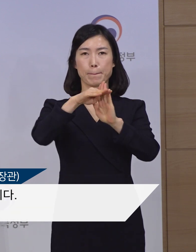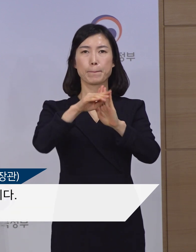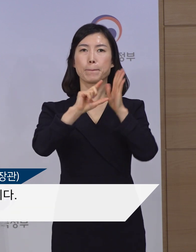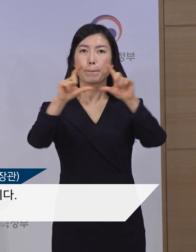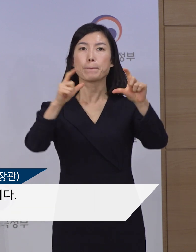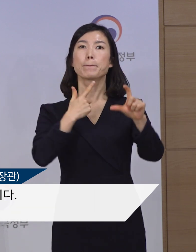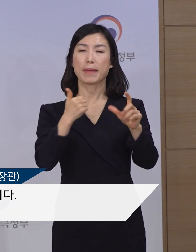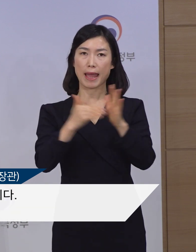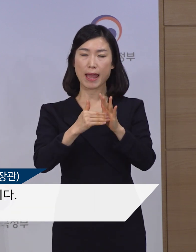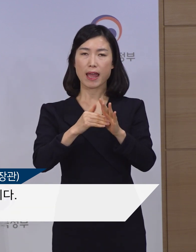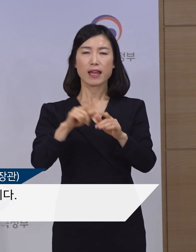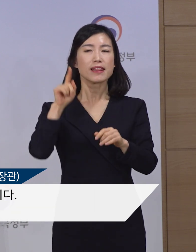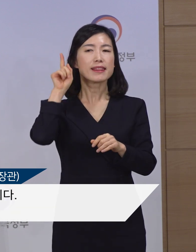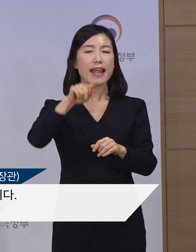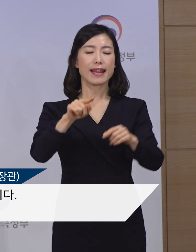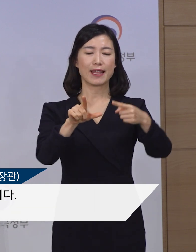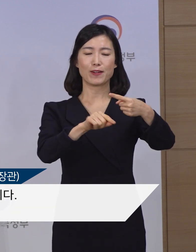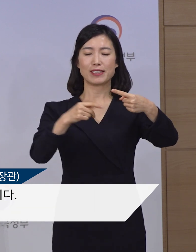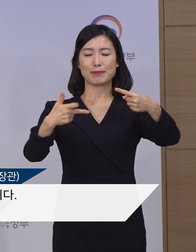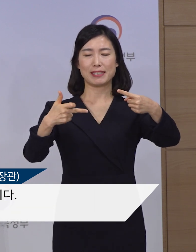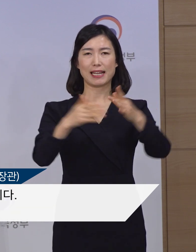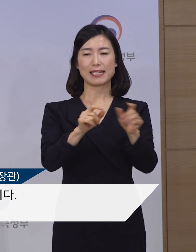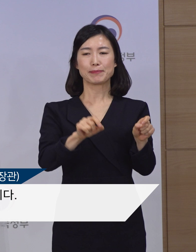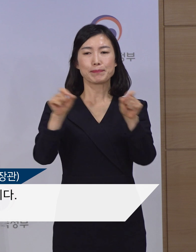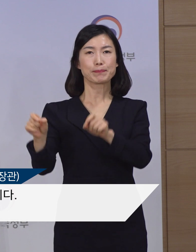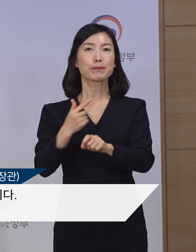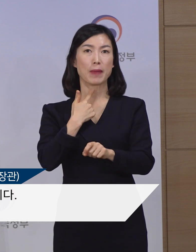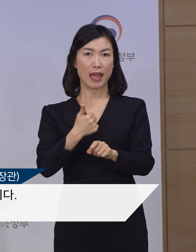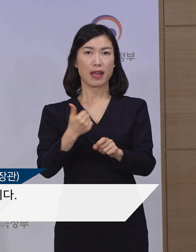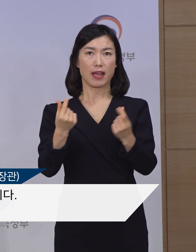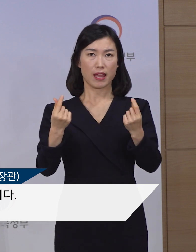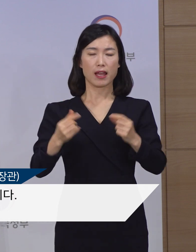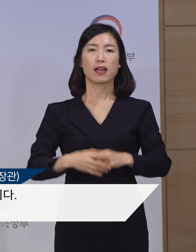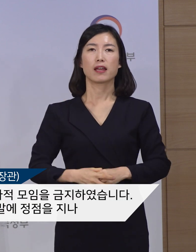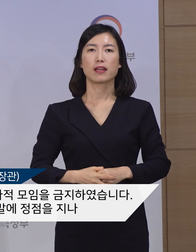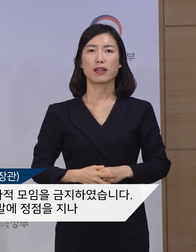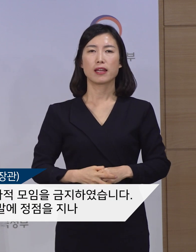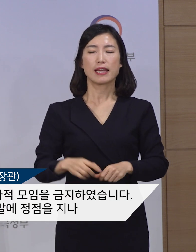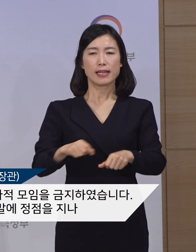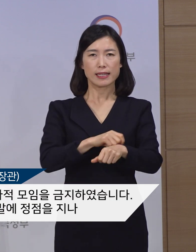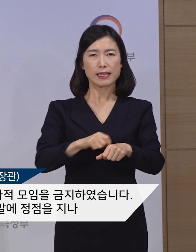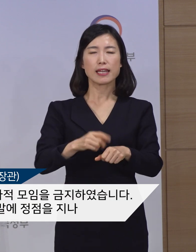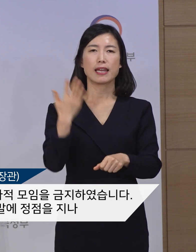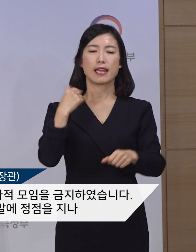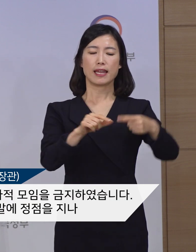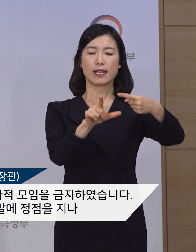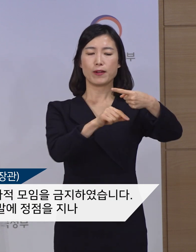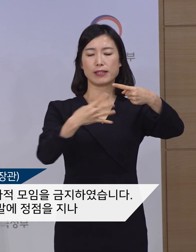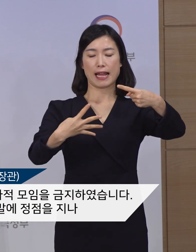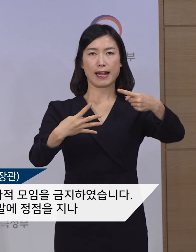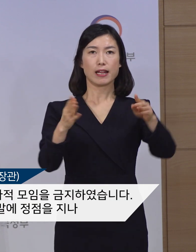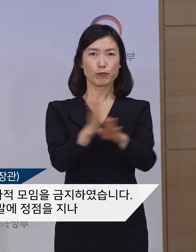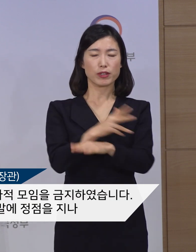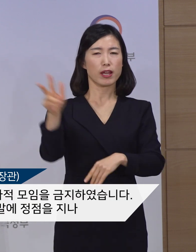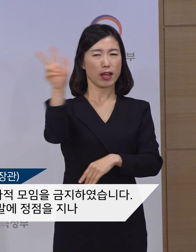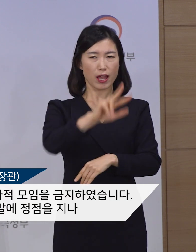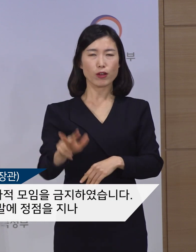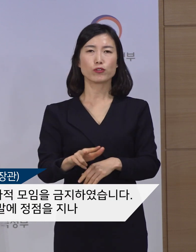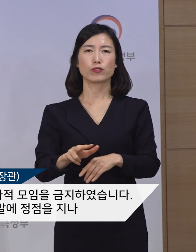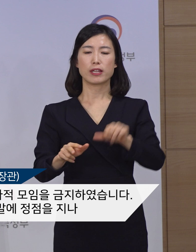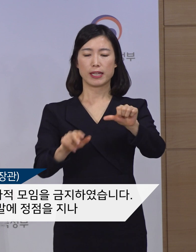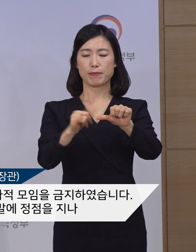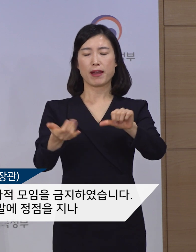상향하고 내일인 1월 17일까지 연장하여 실시해 왔습니다. 특히 1월 4일부터는